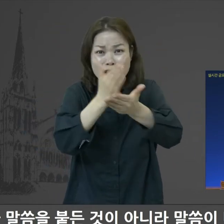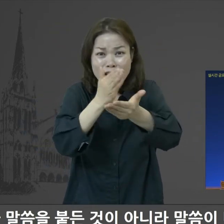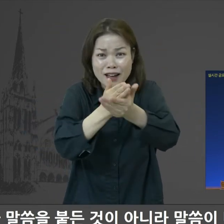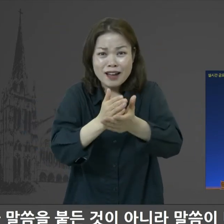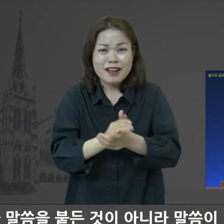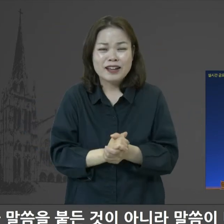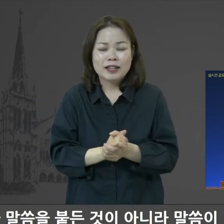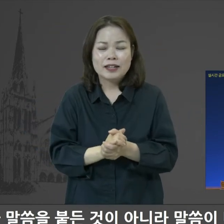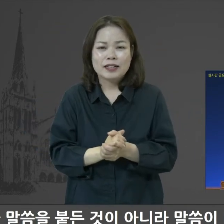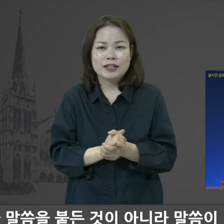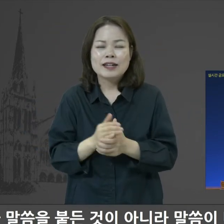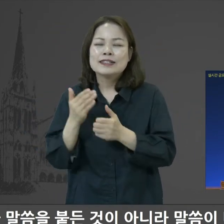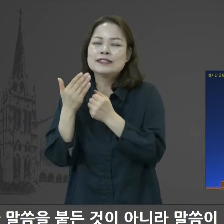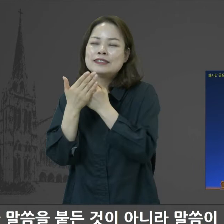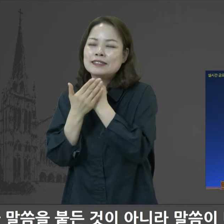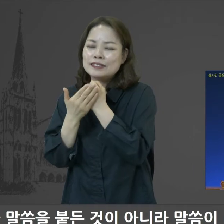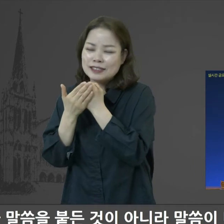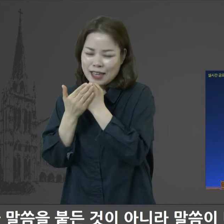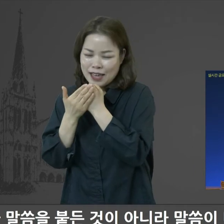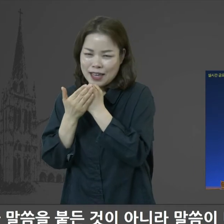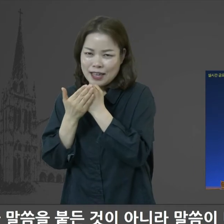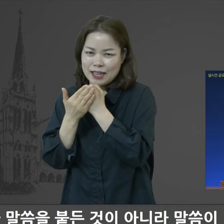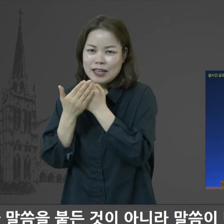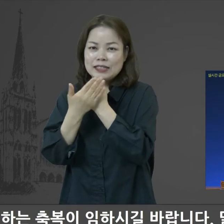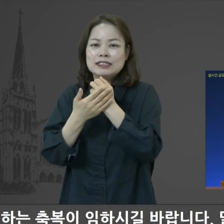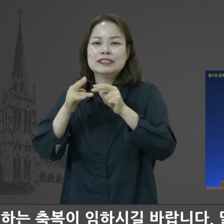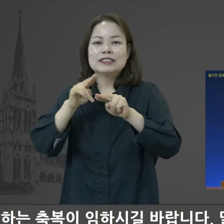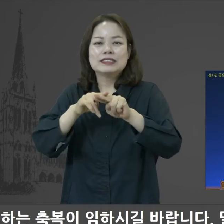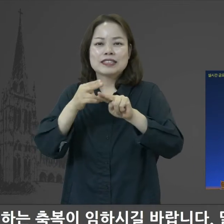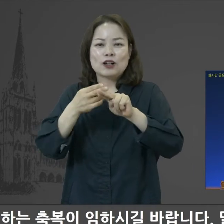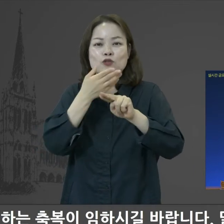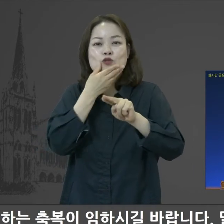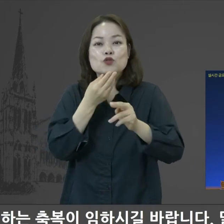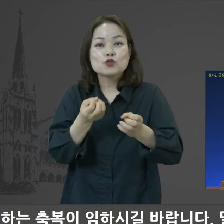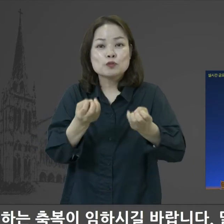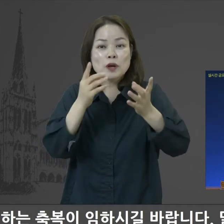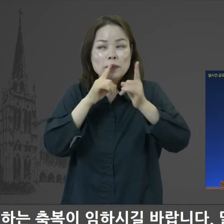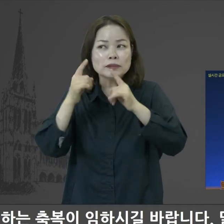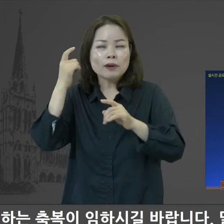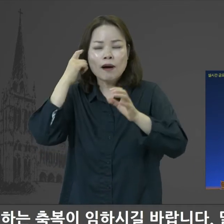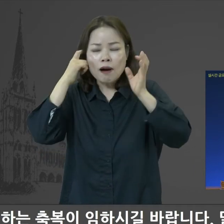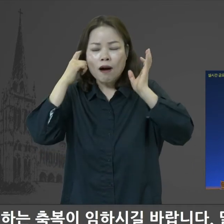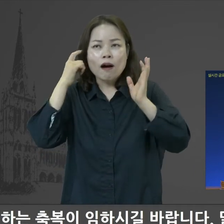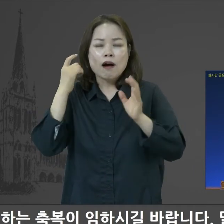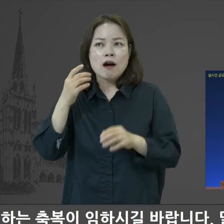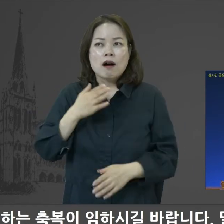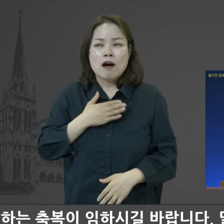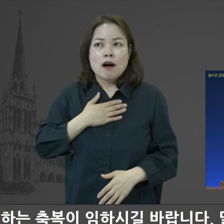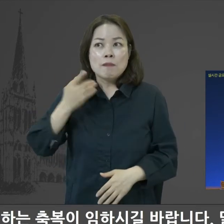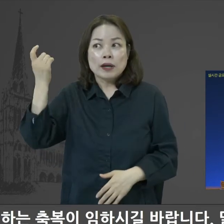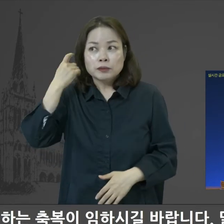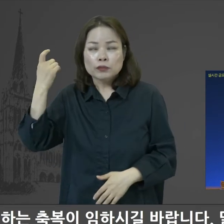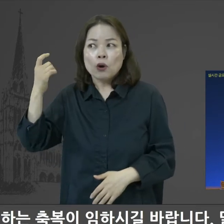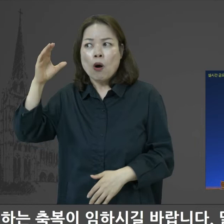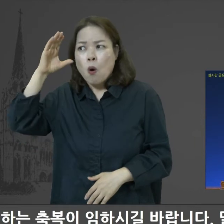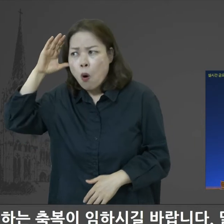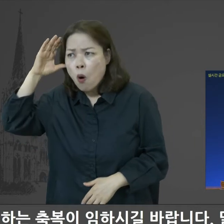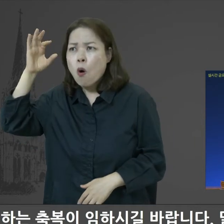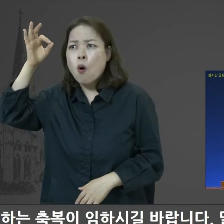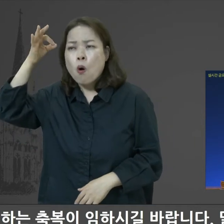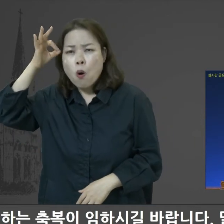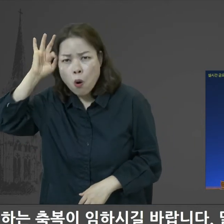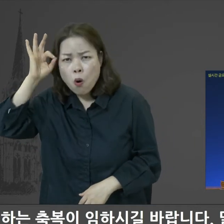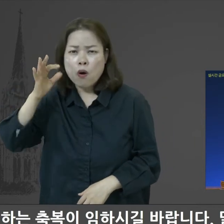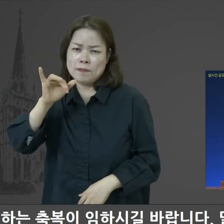이게 은혜이고 은사이고 축복입니다. 말씀을 내가 들으면서 그 말씀이 내 안에 들어와서 그 말씀이